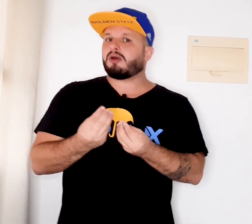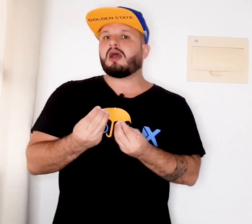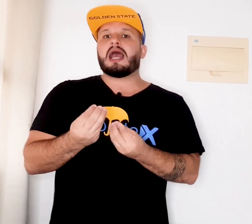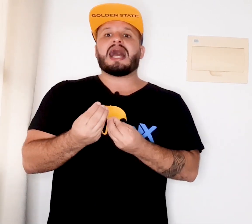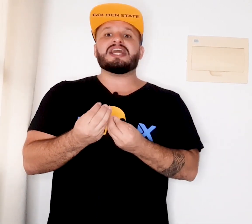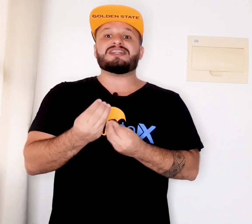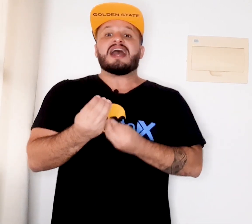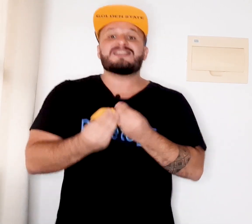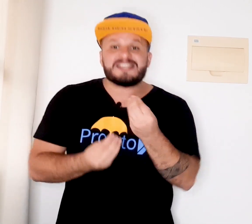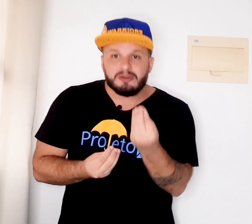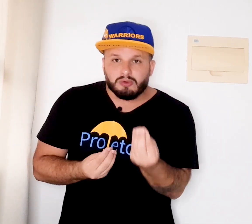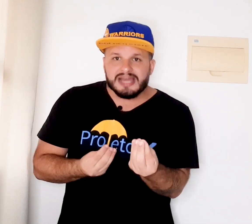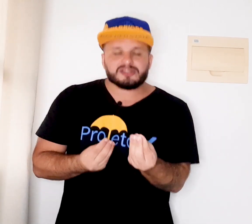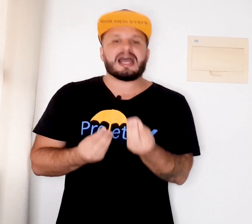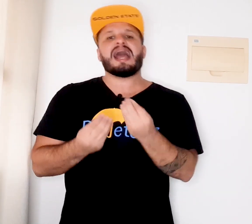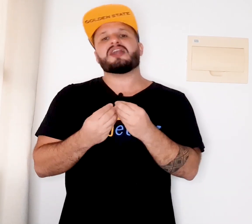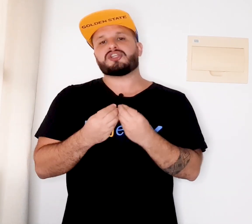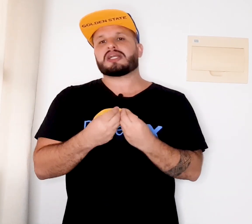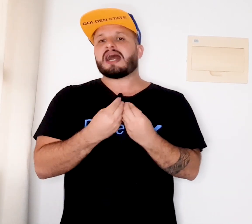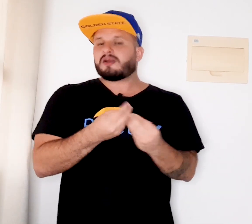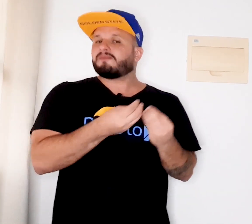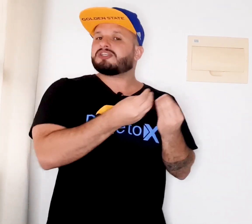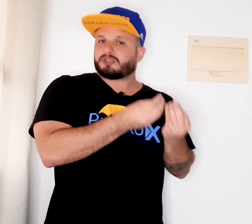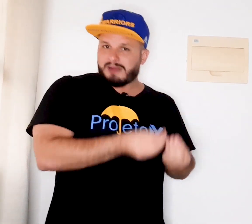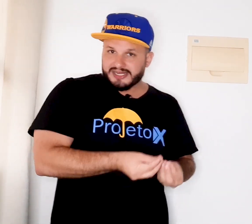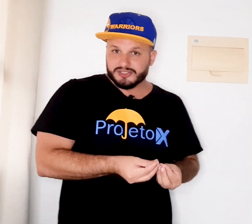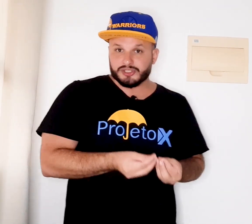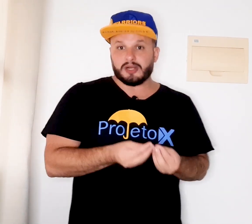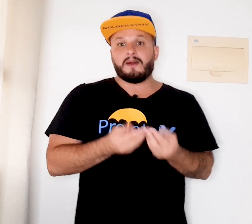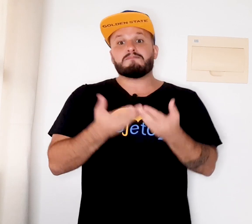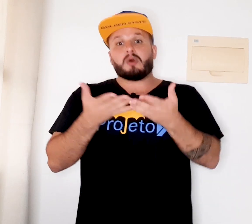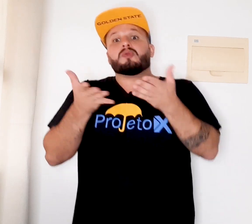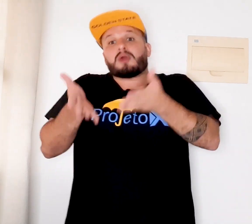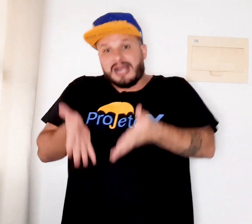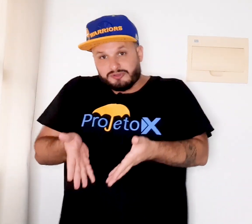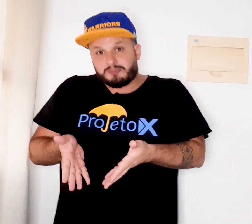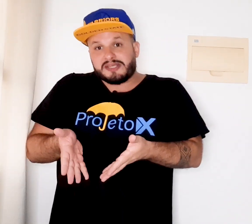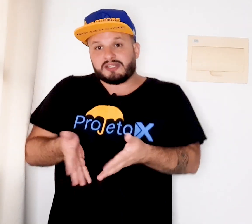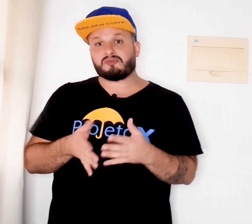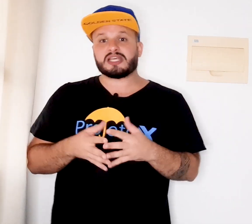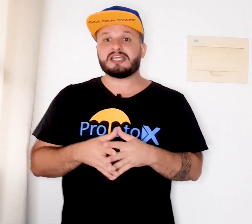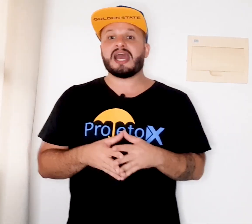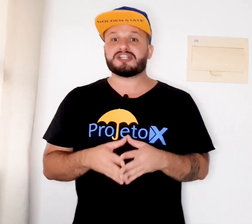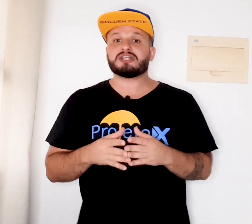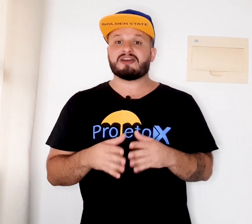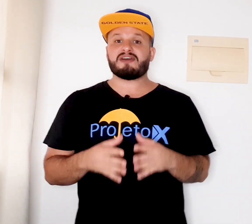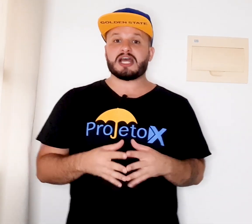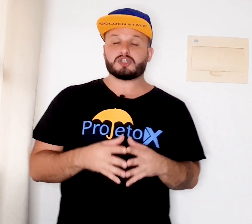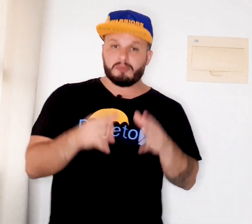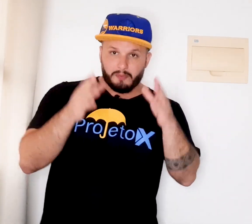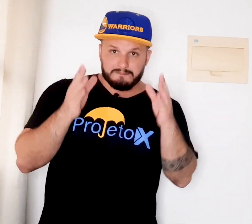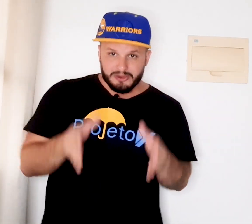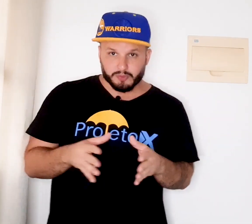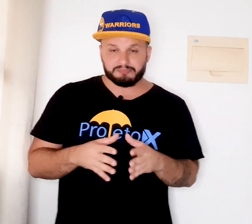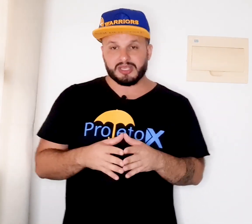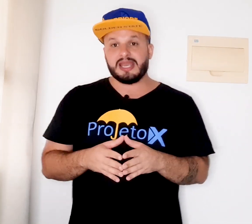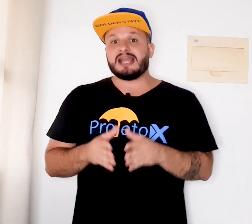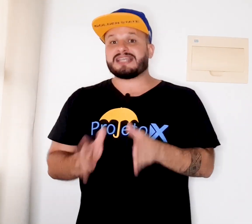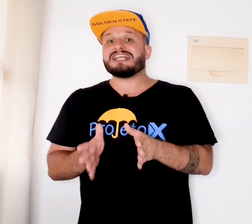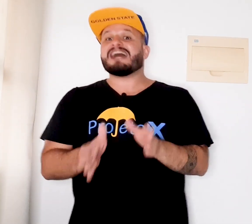melhor as singularidades de cada um desses países. Bom, no caso específico aqui, a gente vai falar sobre o Peru. Quem já